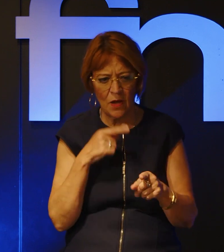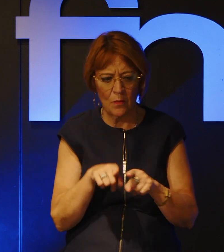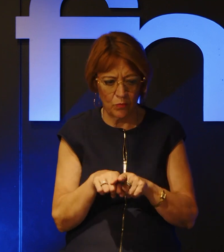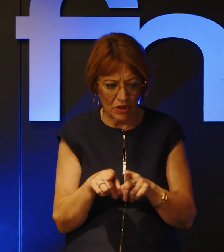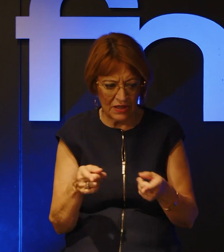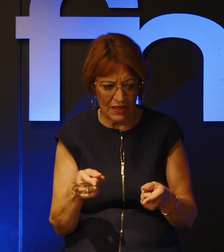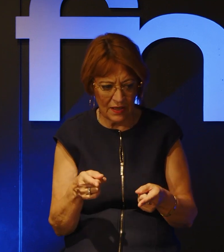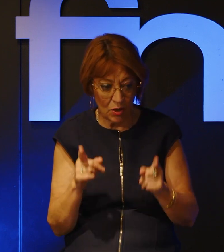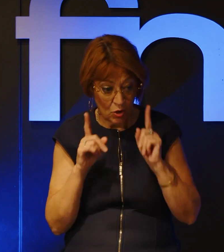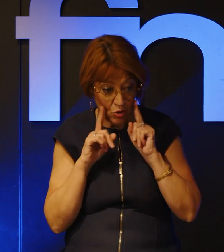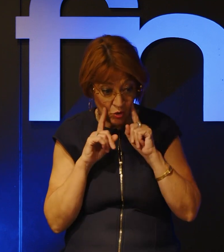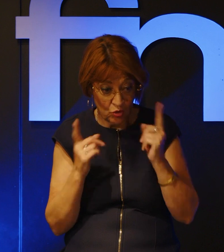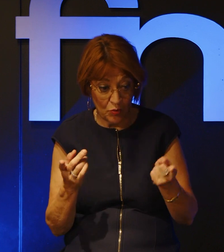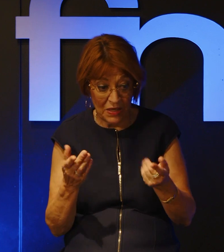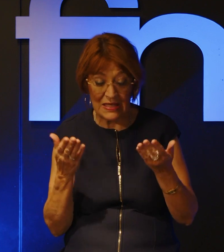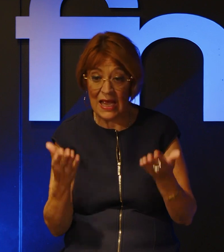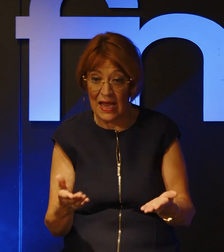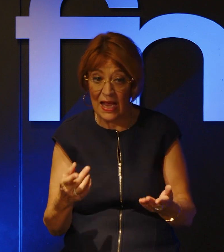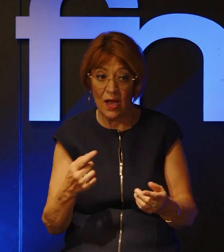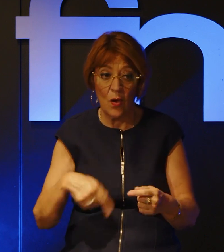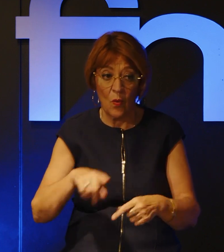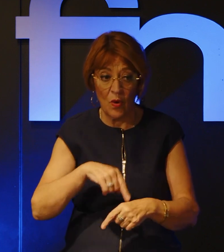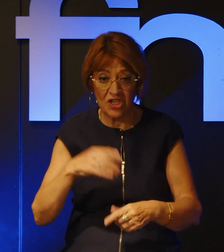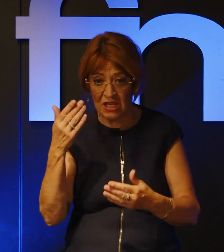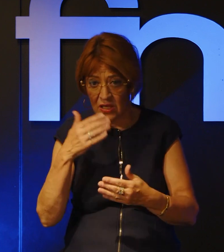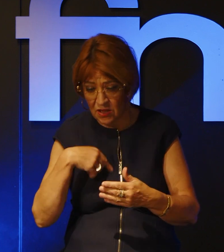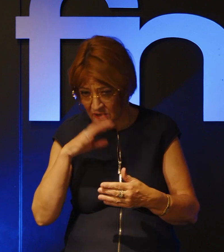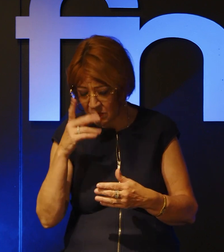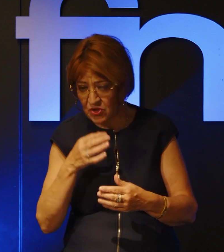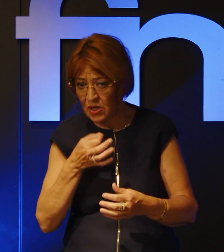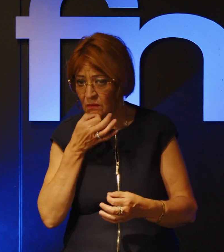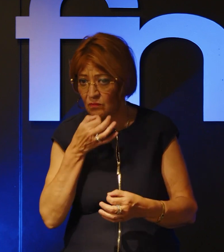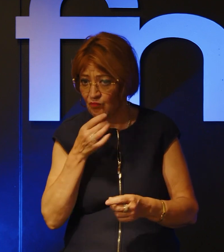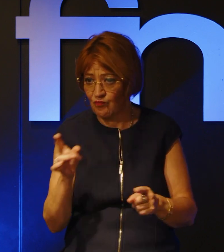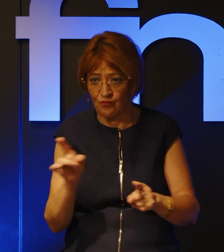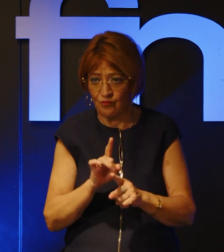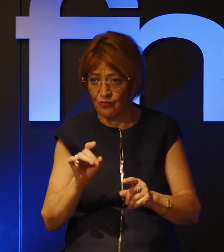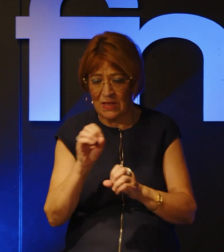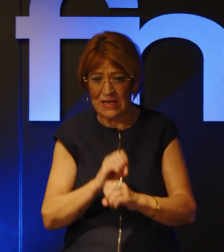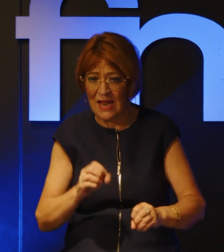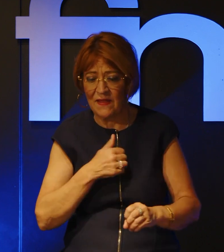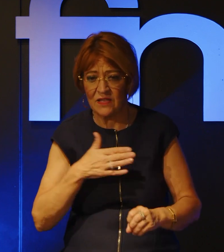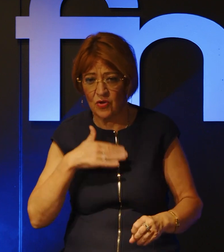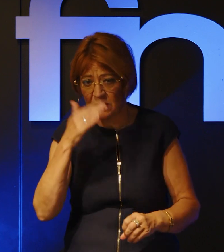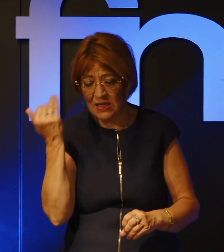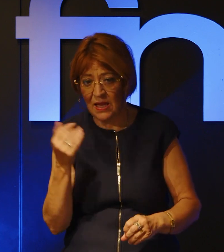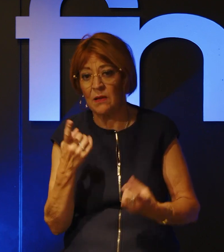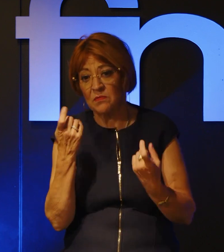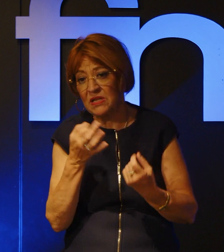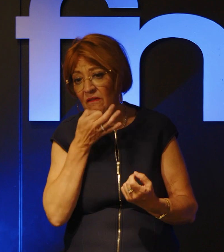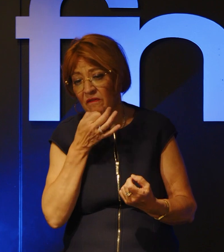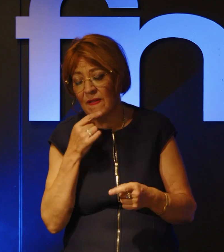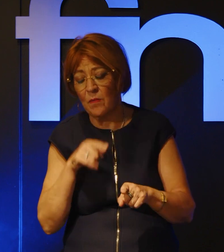e surpresa é porque nós em dia Hoje sabemos que não podemos intervencionar eh nada em Saúde Mental sem falarmos de